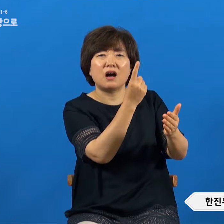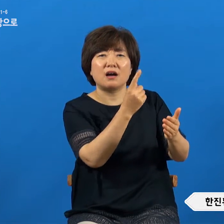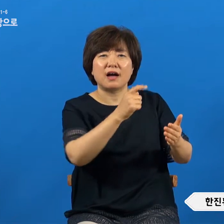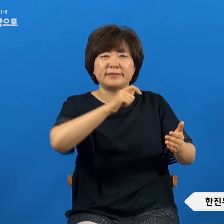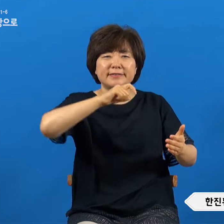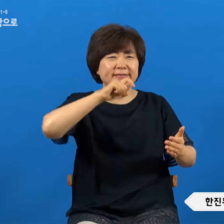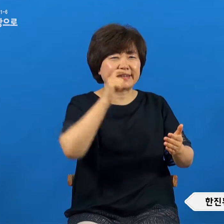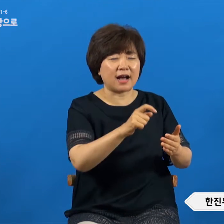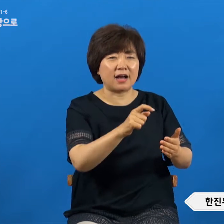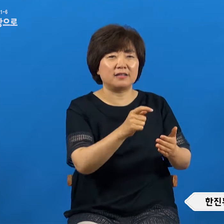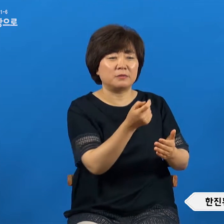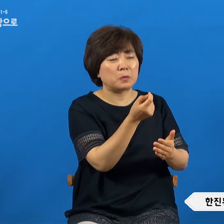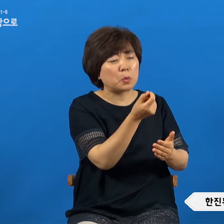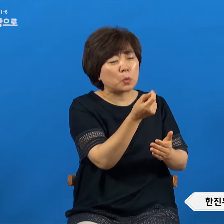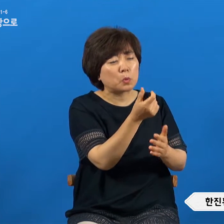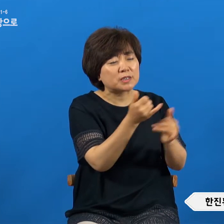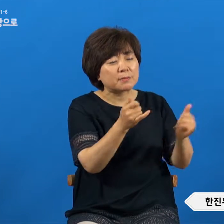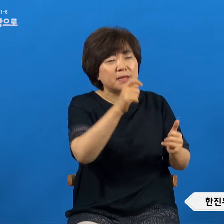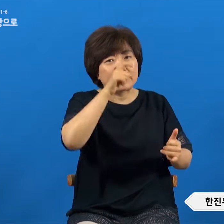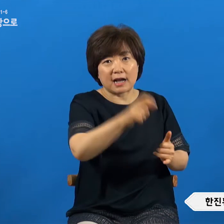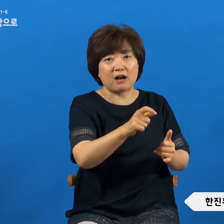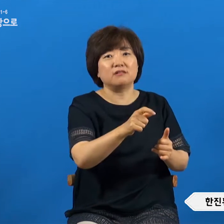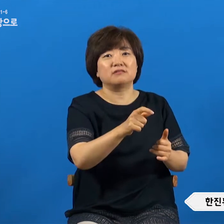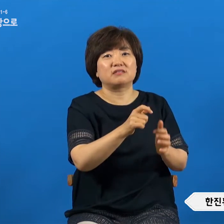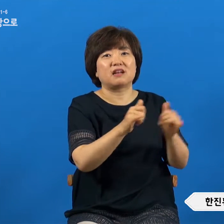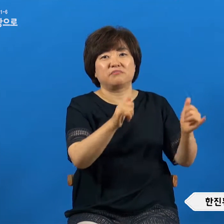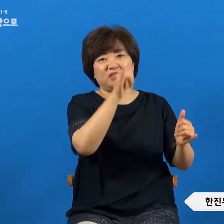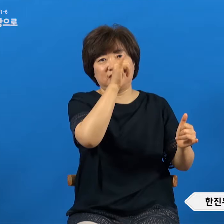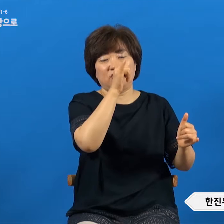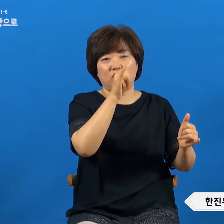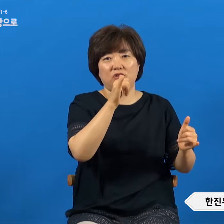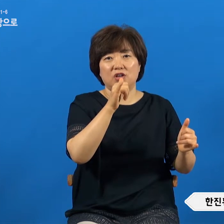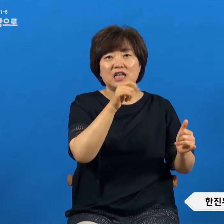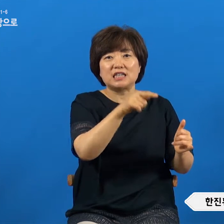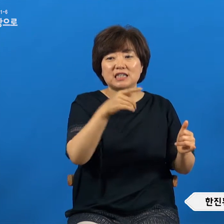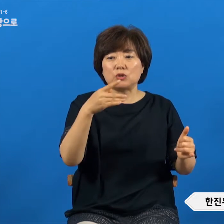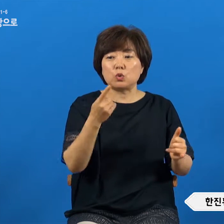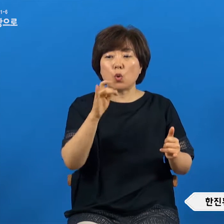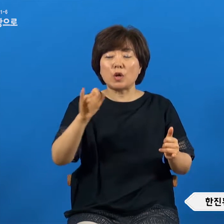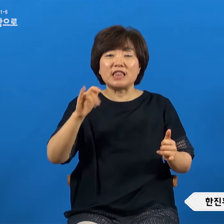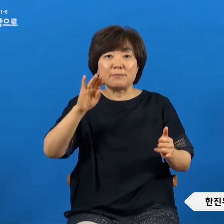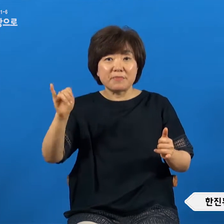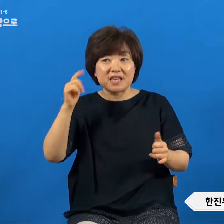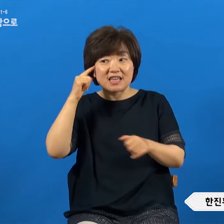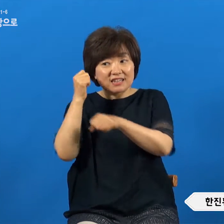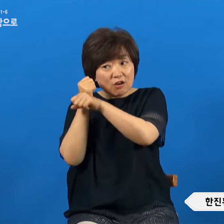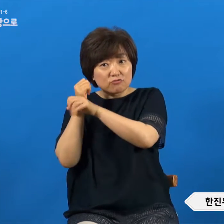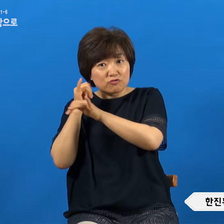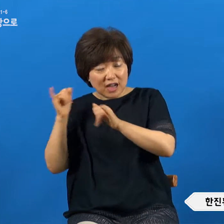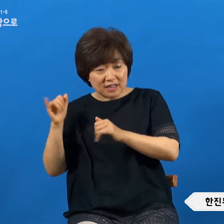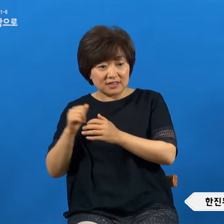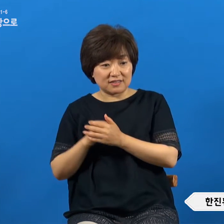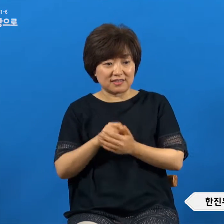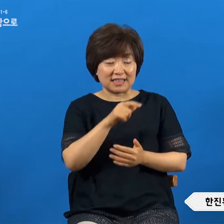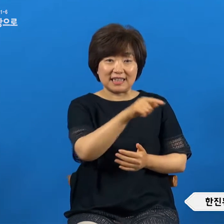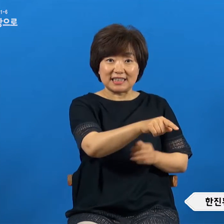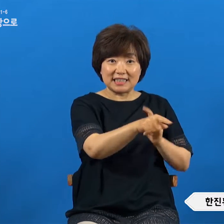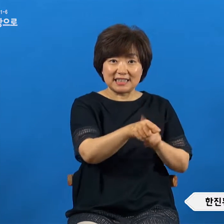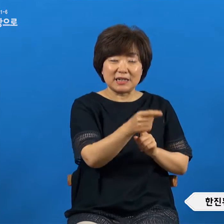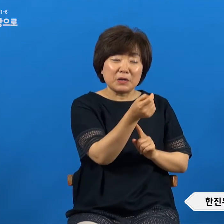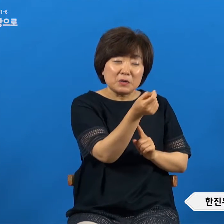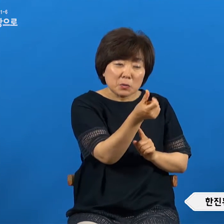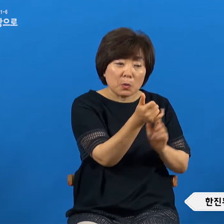소수의 강력한 세력이 있었다고 합니다. 토인비는 그 소수의 강력한 세력을